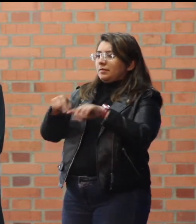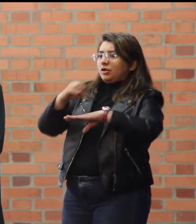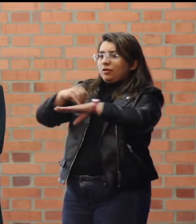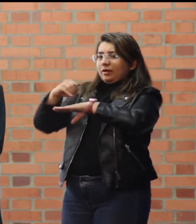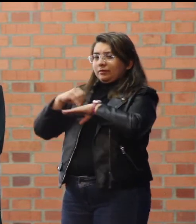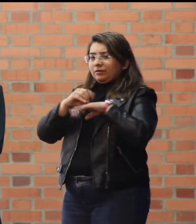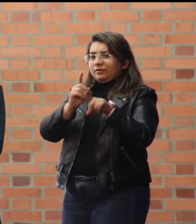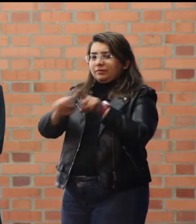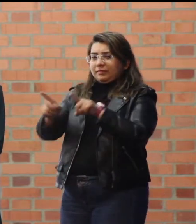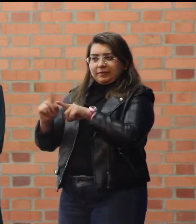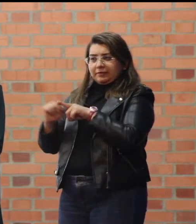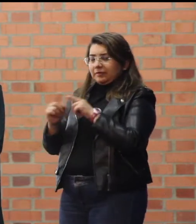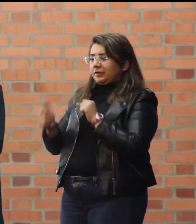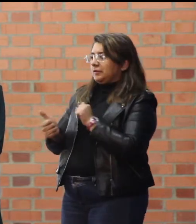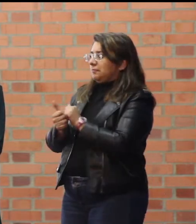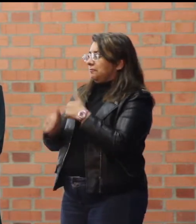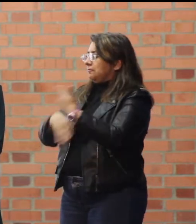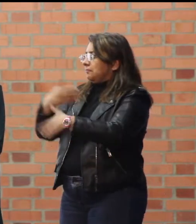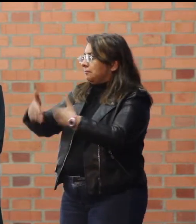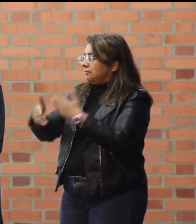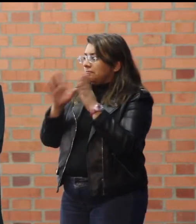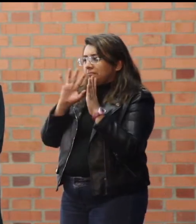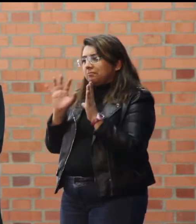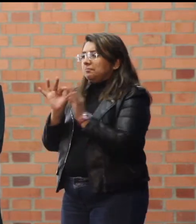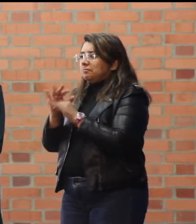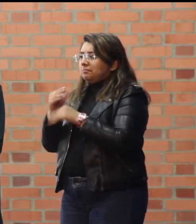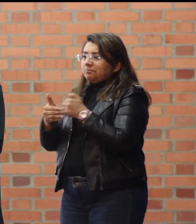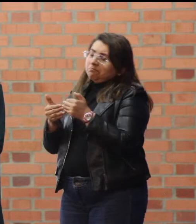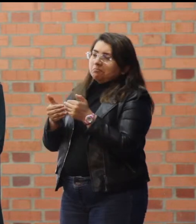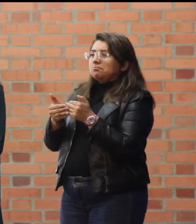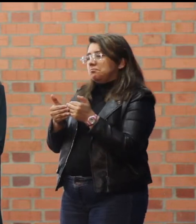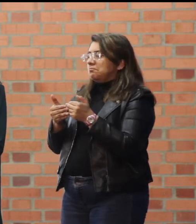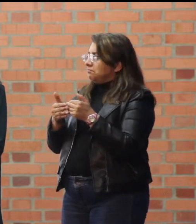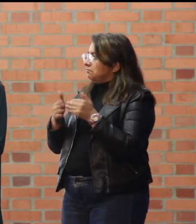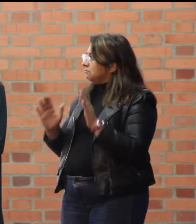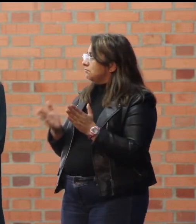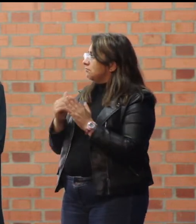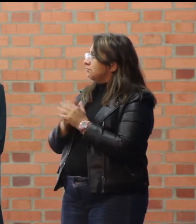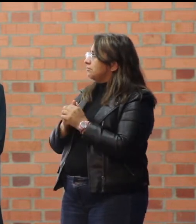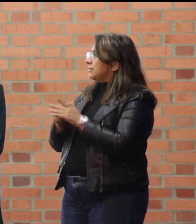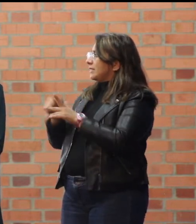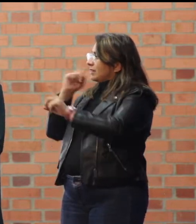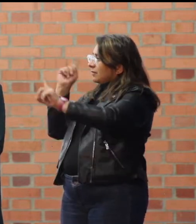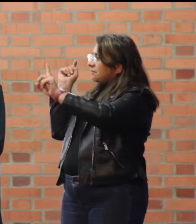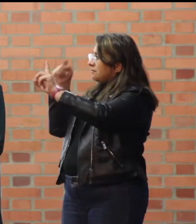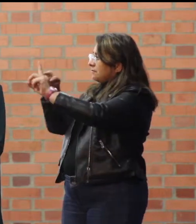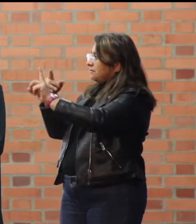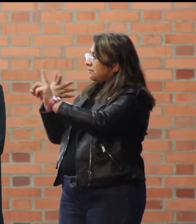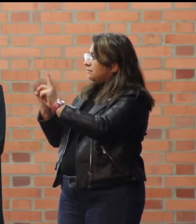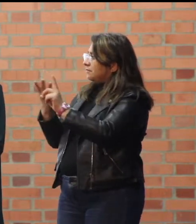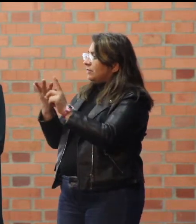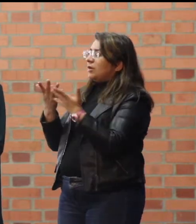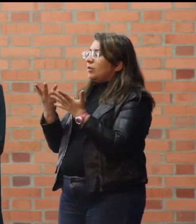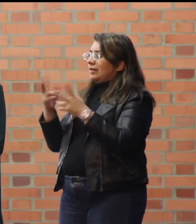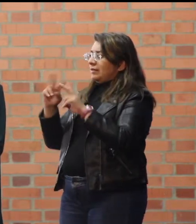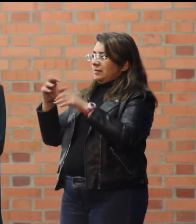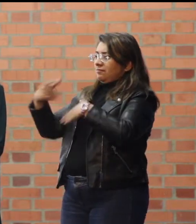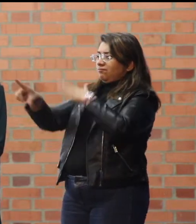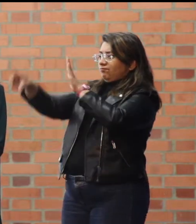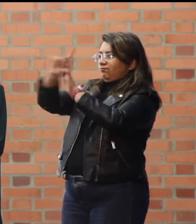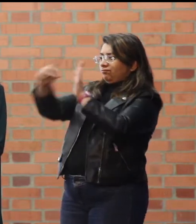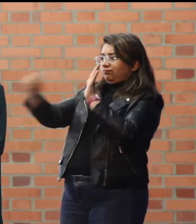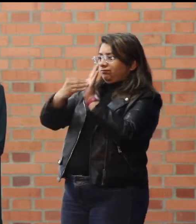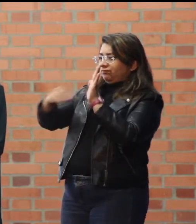Marcos normativos en materia de interrupción voluntaria del embarazo y es con este propósito de la despenalización total que